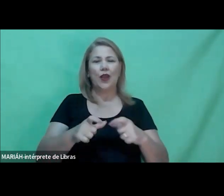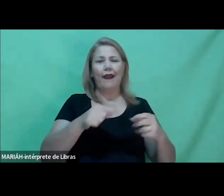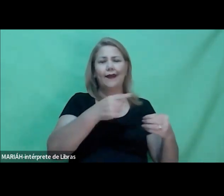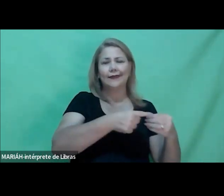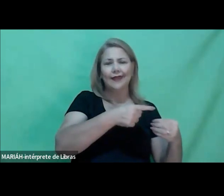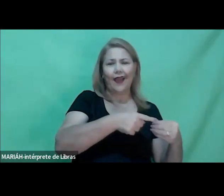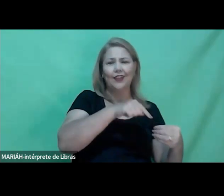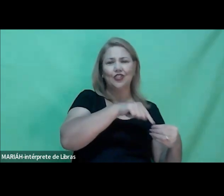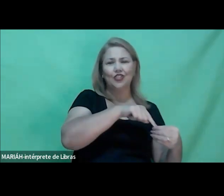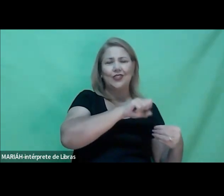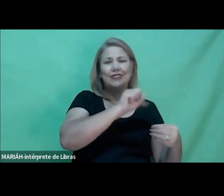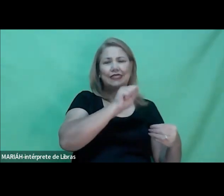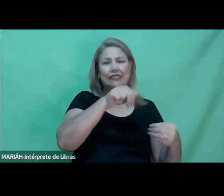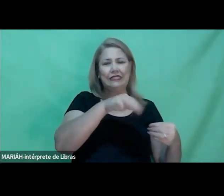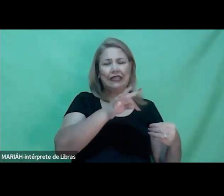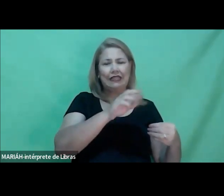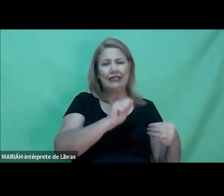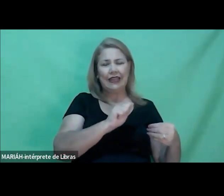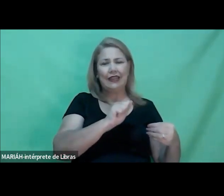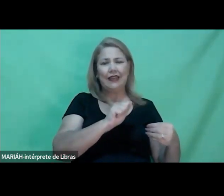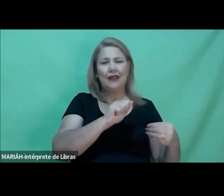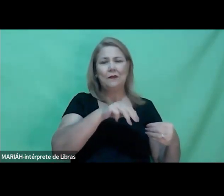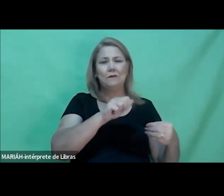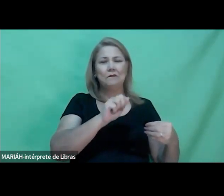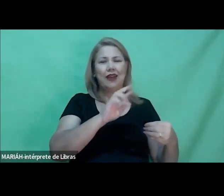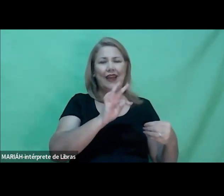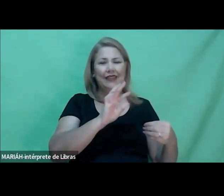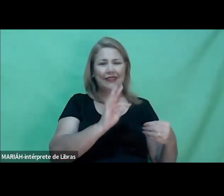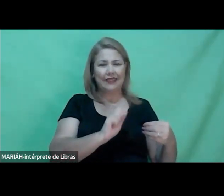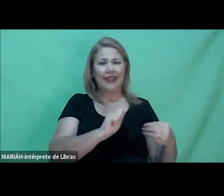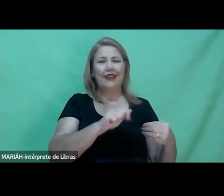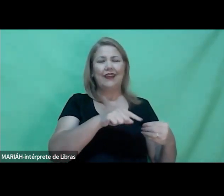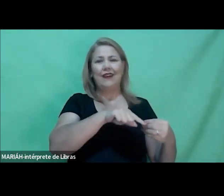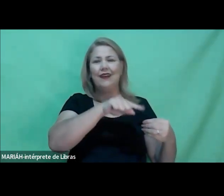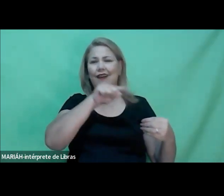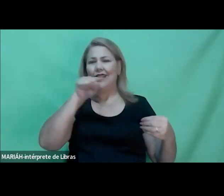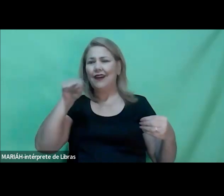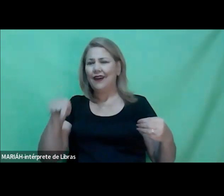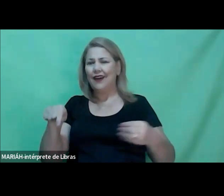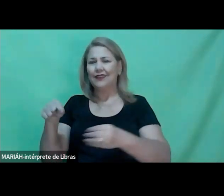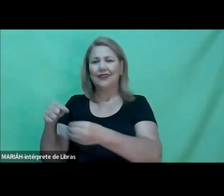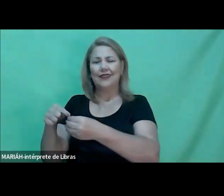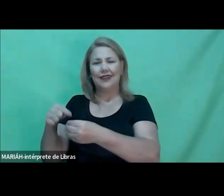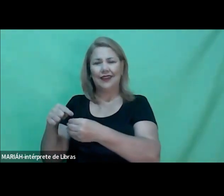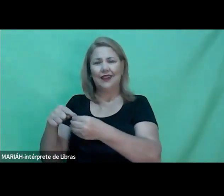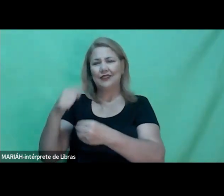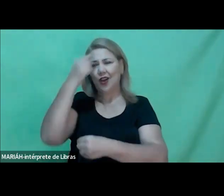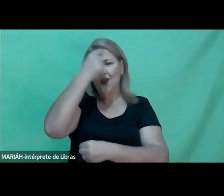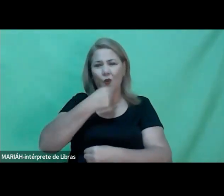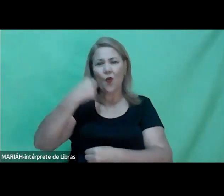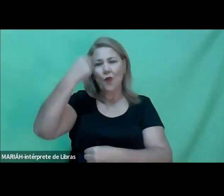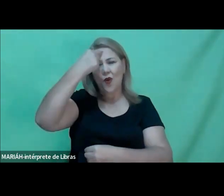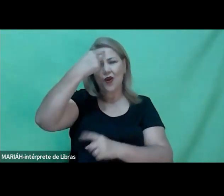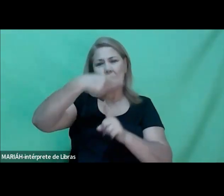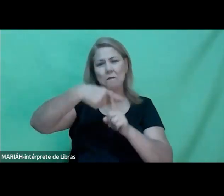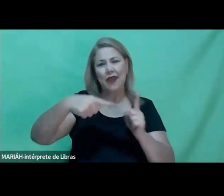última antes de llegar a Barranquilla más o menos es como una hora una hora y media de de